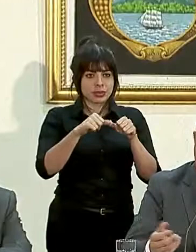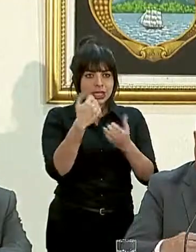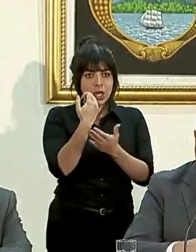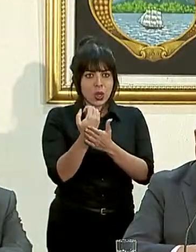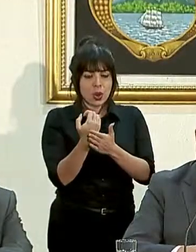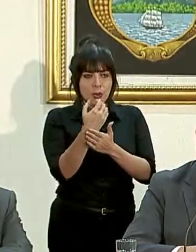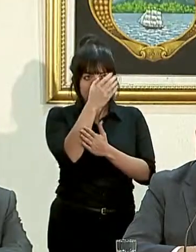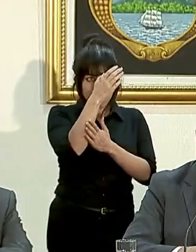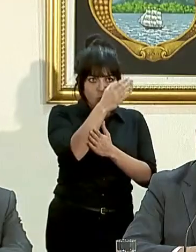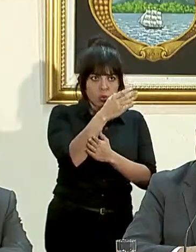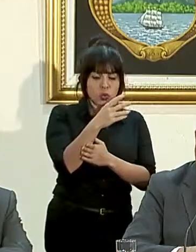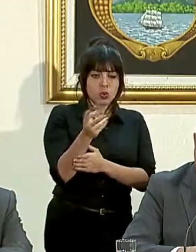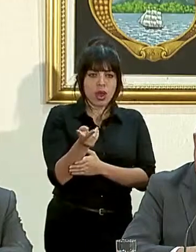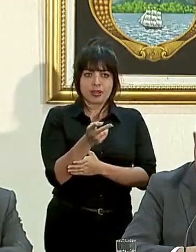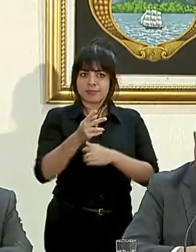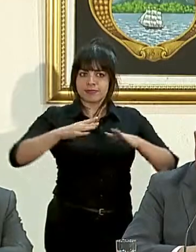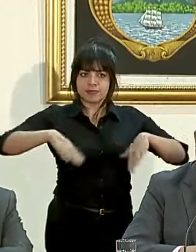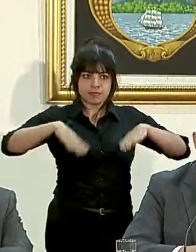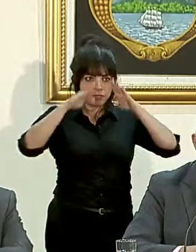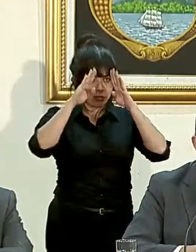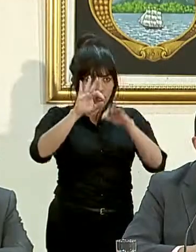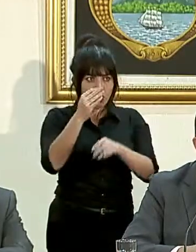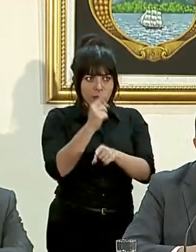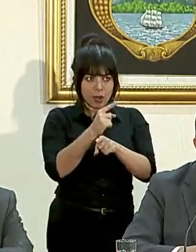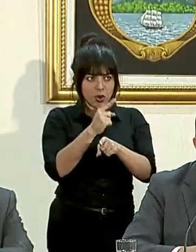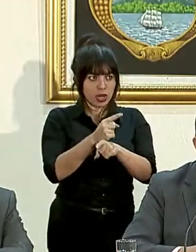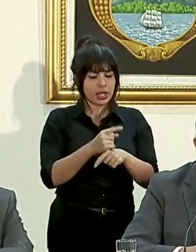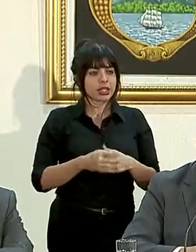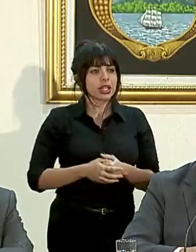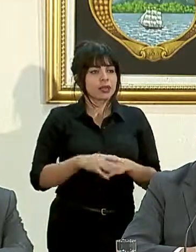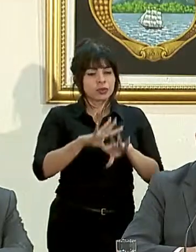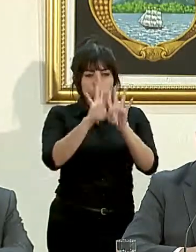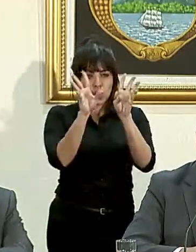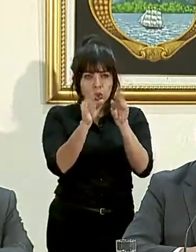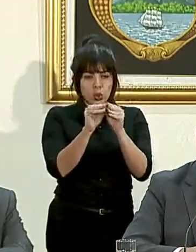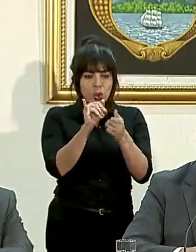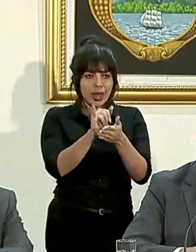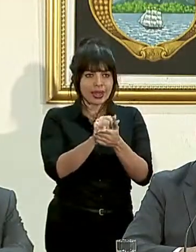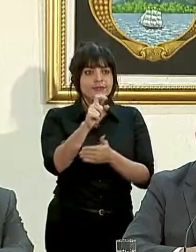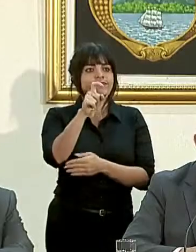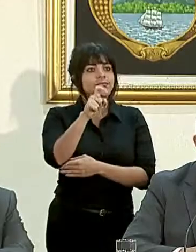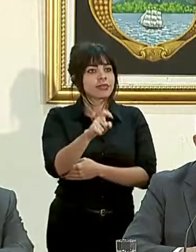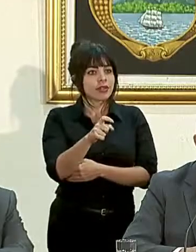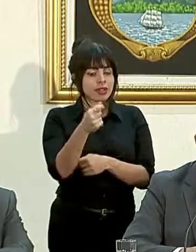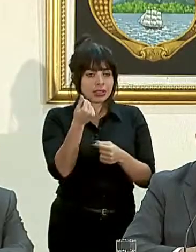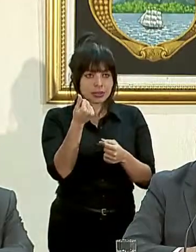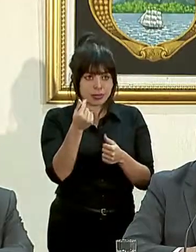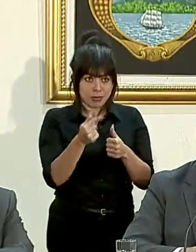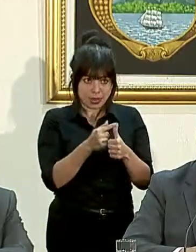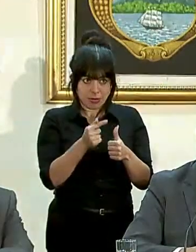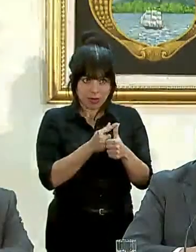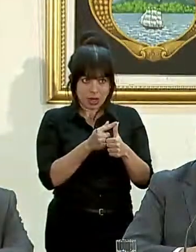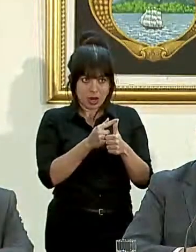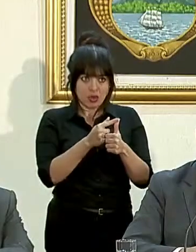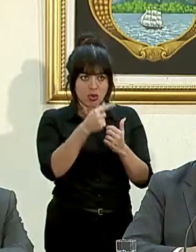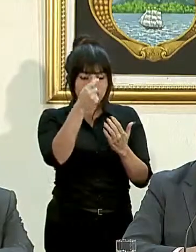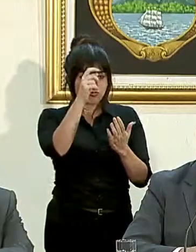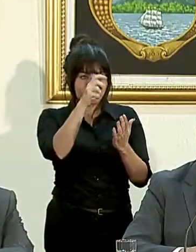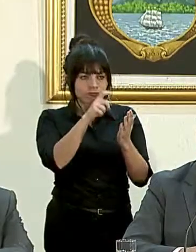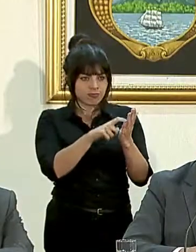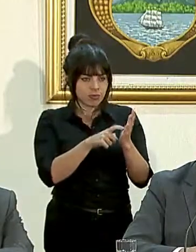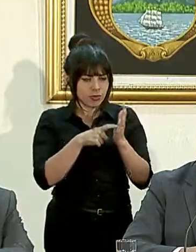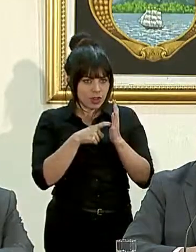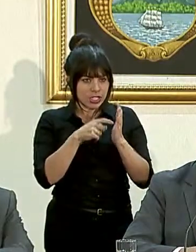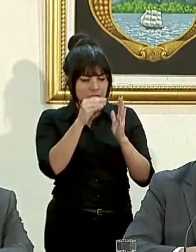económicos y culturales que no fueron atendidos adecuadamente. Y todo esto tiene que ser primero registrado, ya